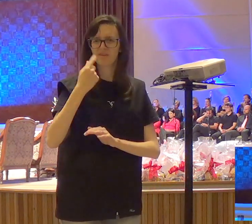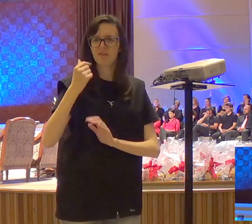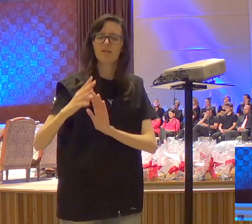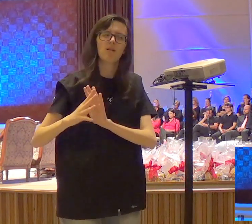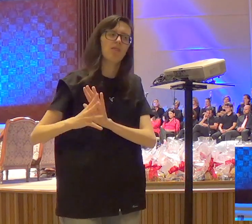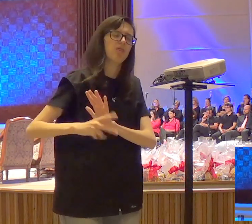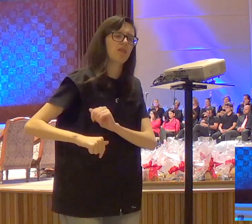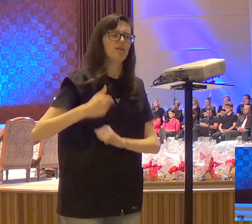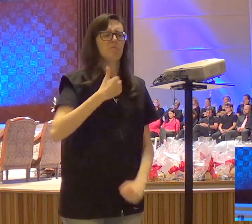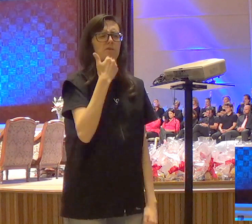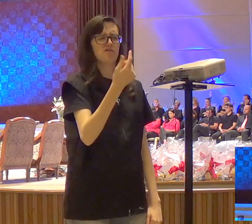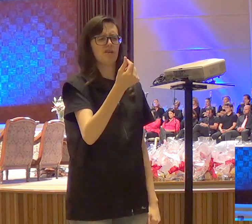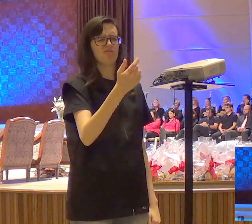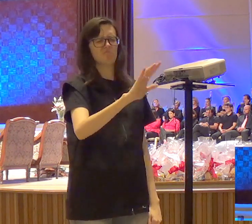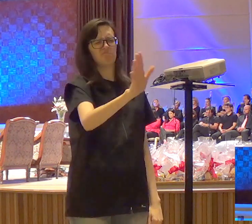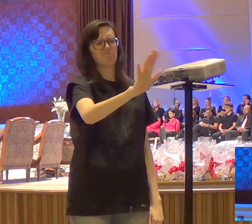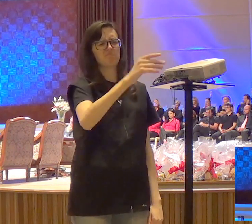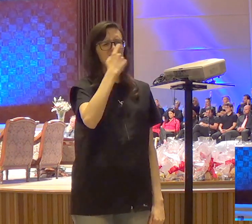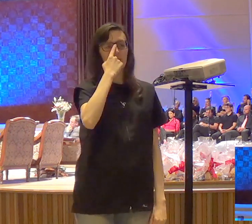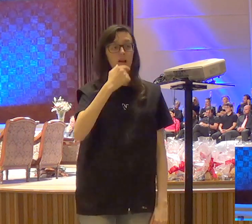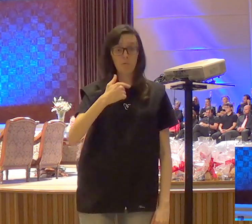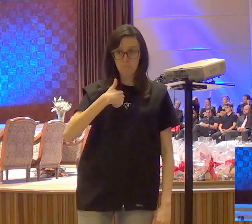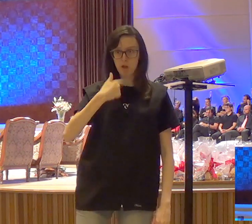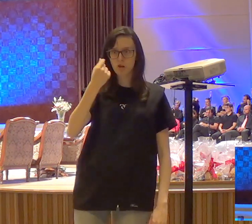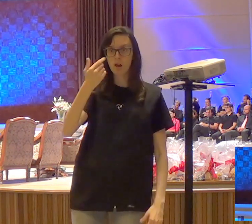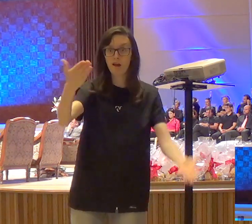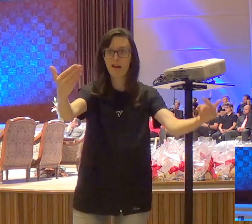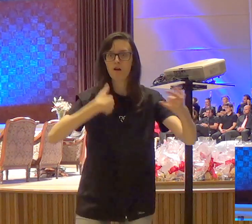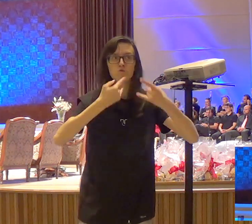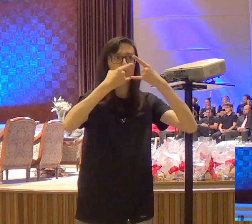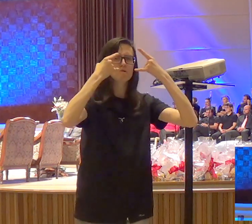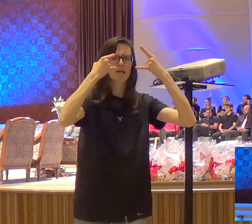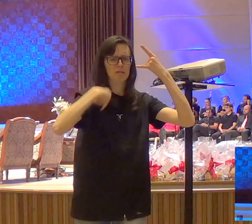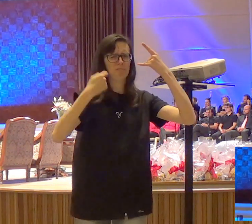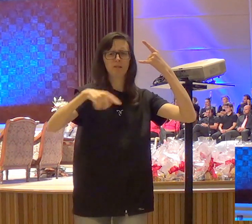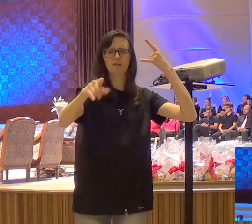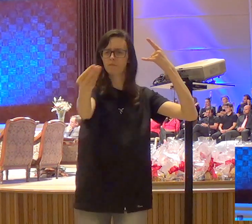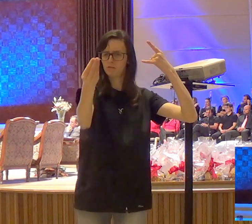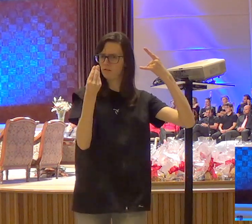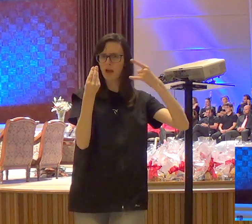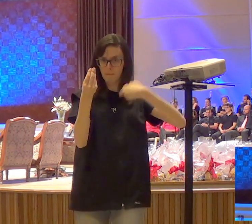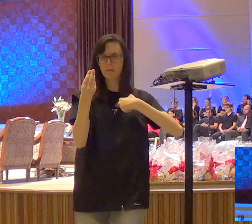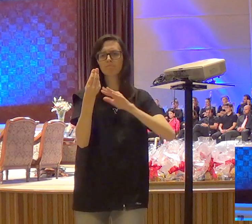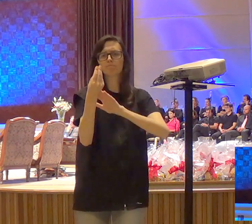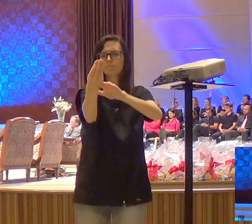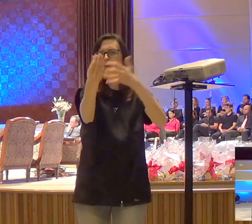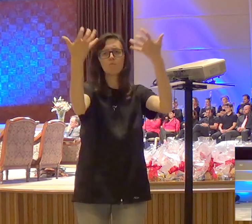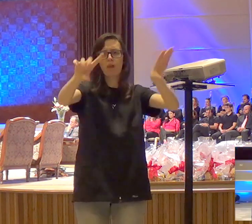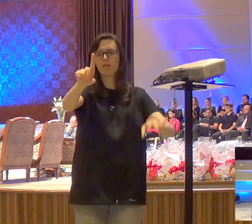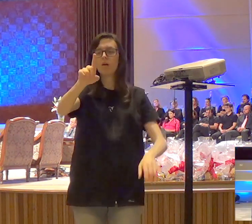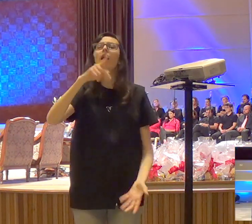money. Eu não vou pedir dinheiro. For me. Para mim. Because I don't need your money. Porque eu não preciso do seu dinheiro. But I'm an American. Eu